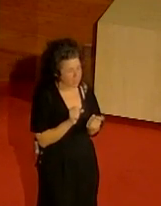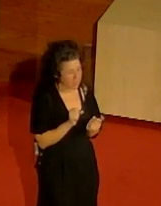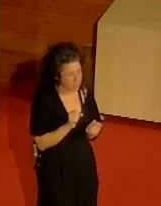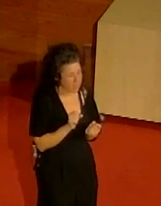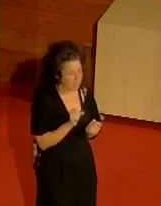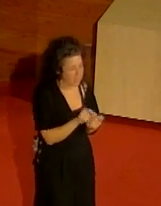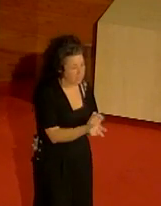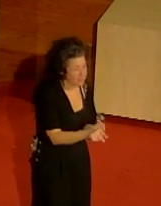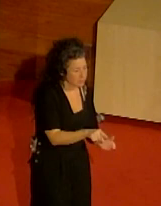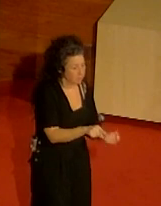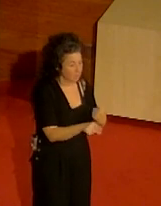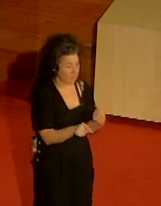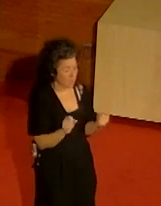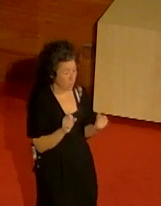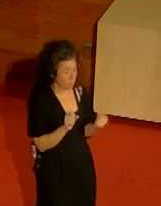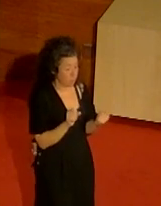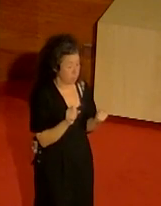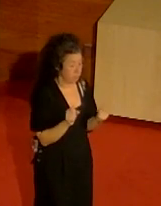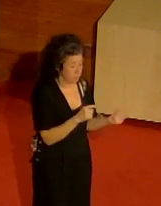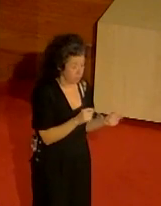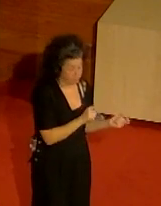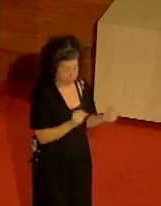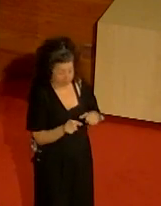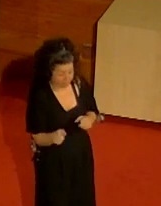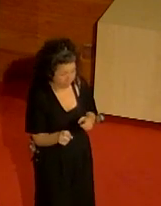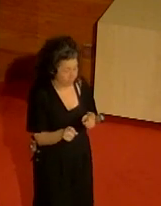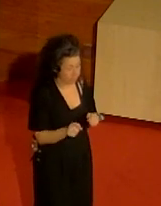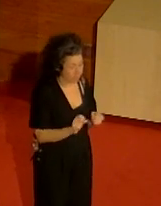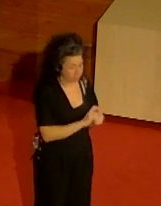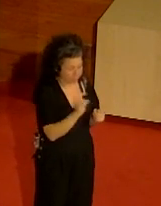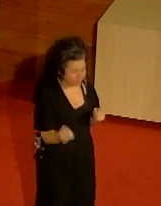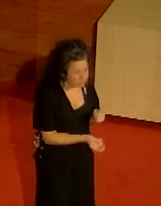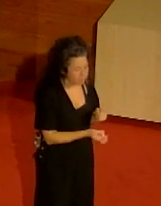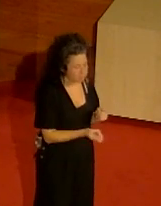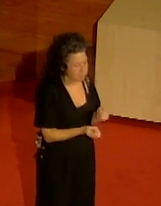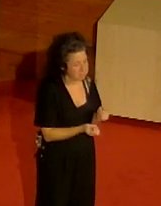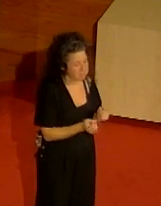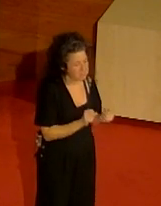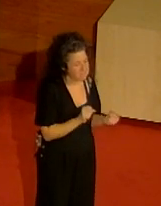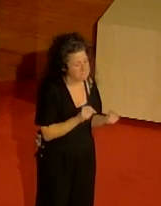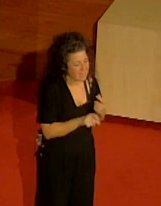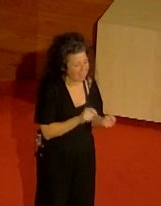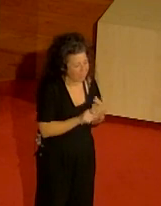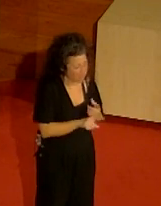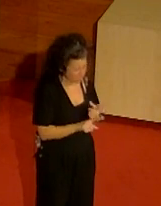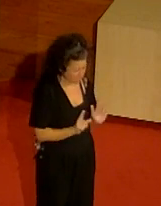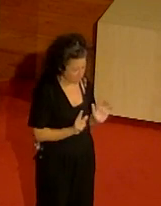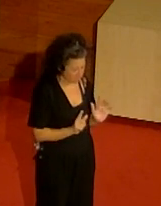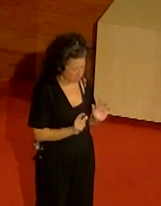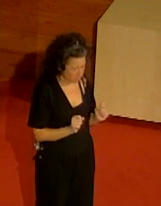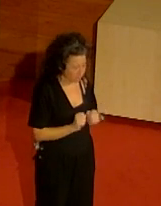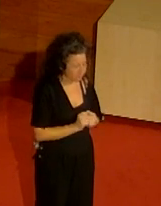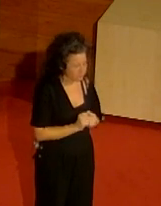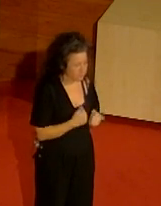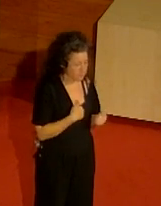de usar plural, ¿no? Yo, por ejemplo, pues apuesto por usar plural, ¿no? Migraciones, ¿no? Y sin ponerme yo como